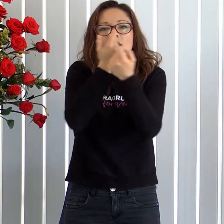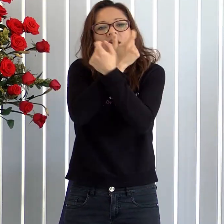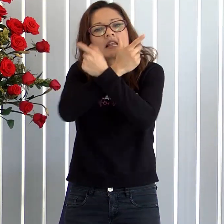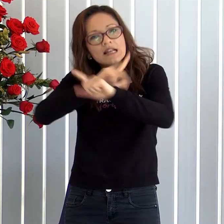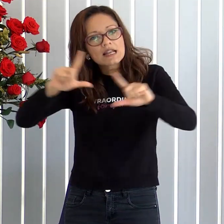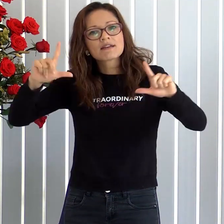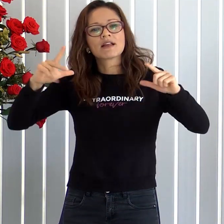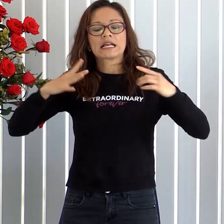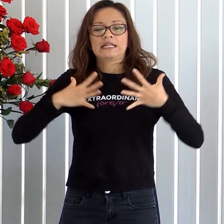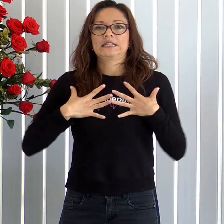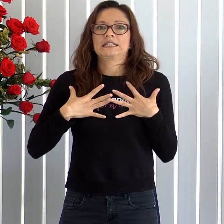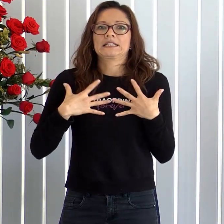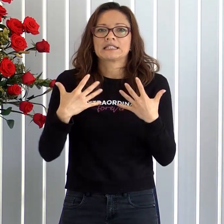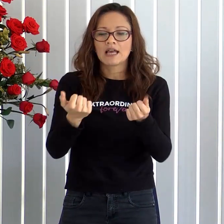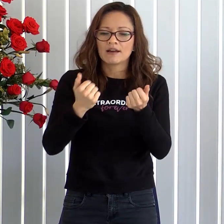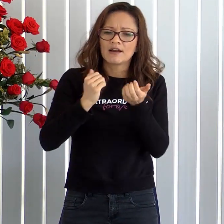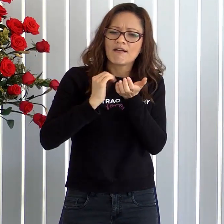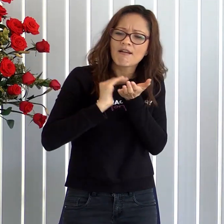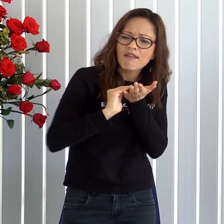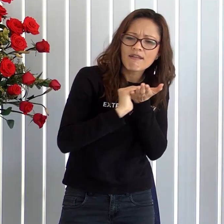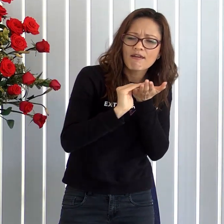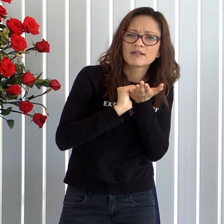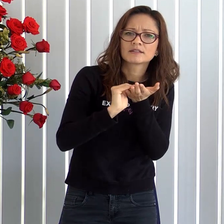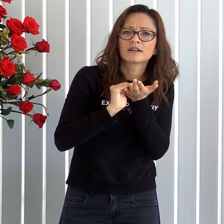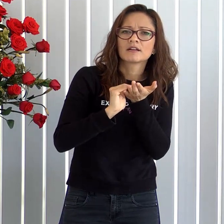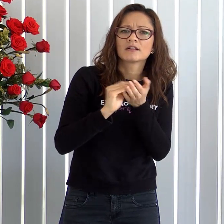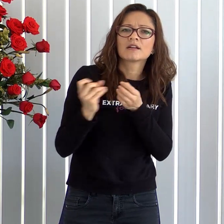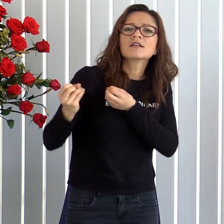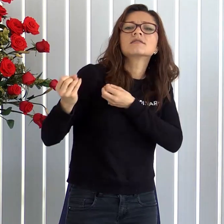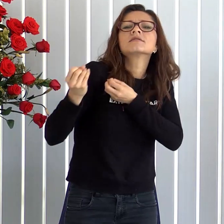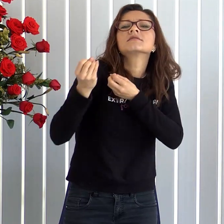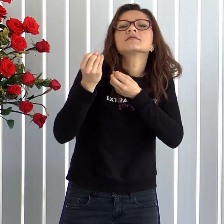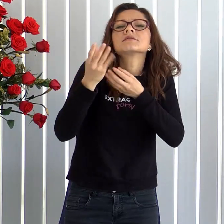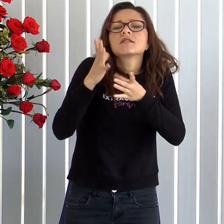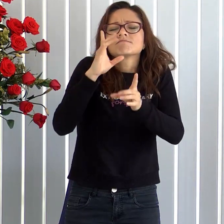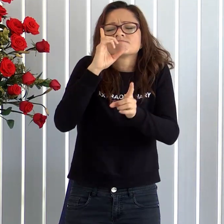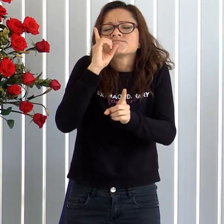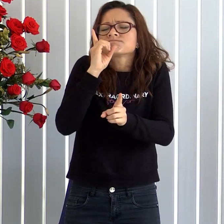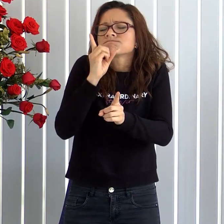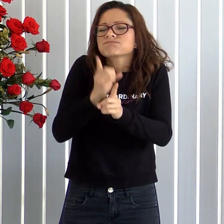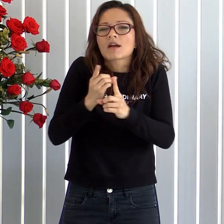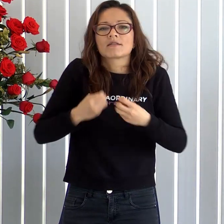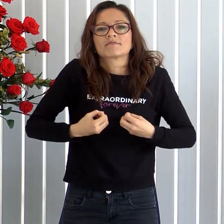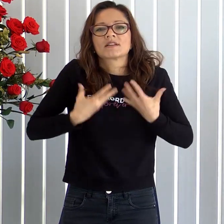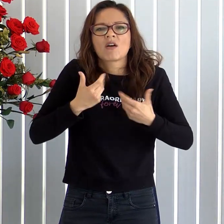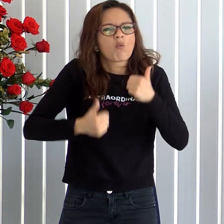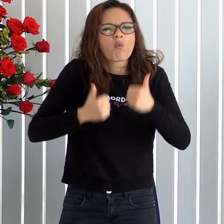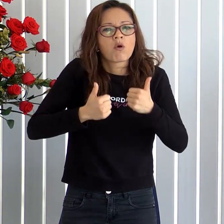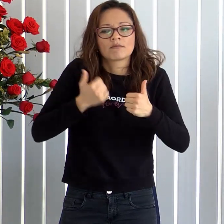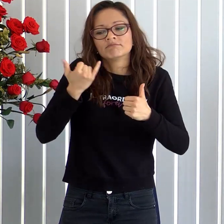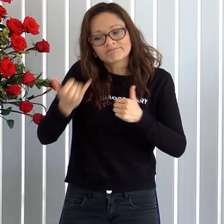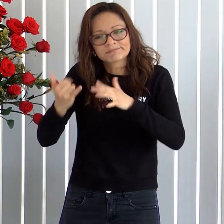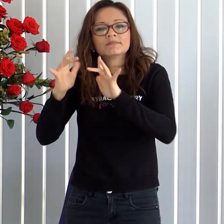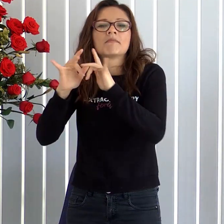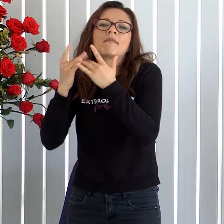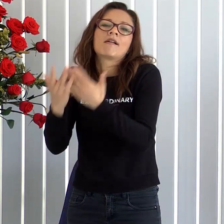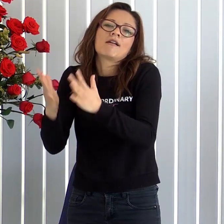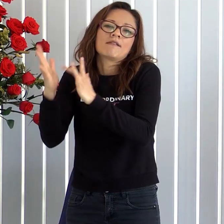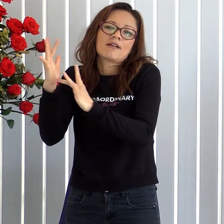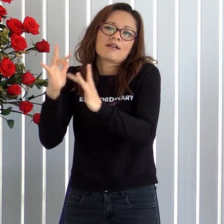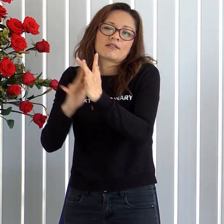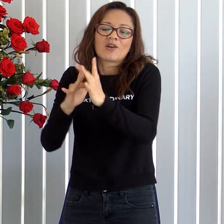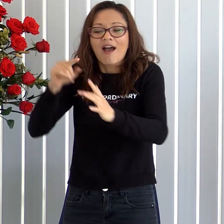librarlo, sanarlo, restaurarlo y darle la plenitud de la existencia es la palabra de Jesús.